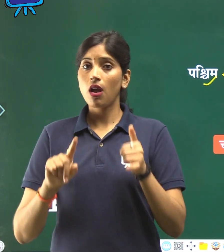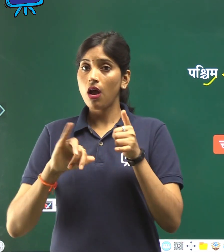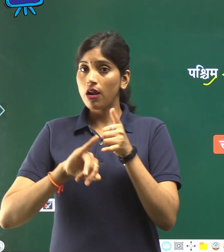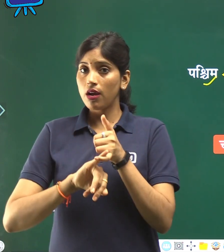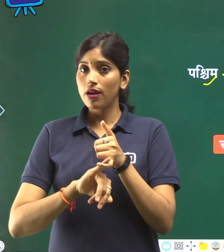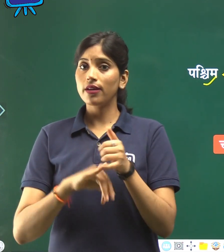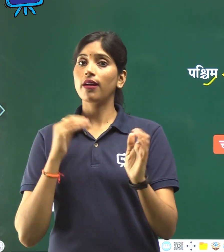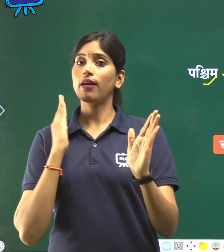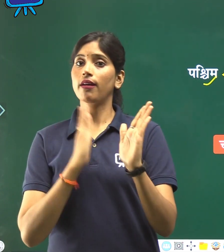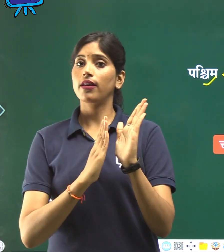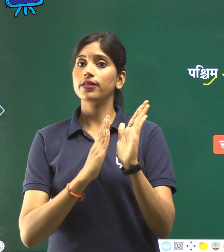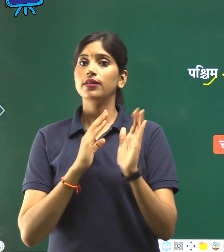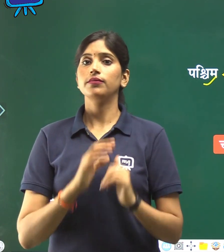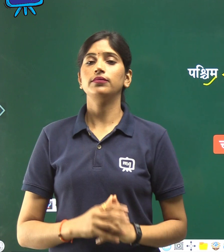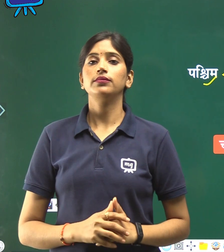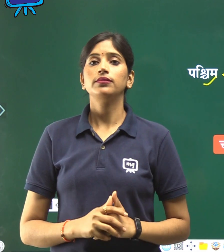दक्षिण।